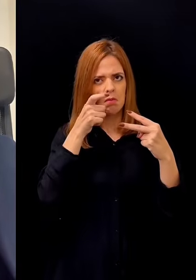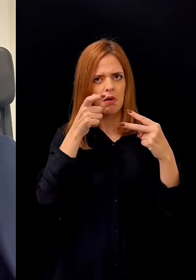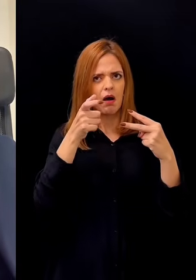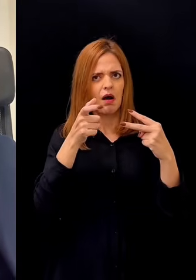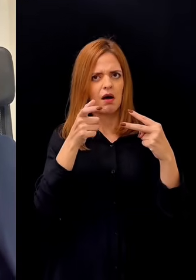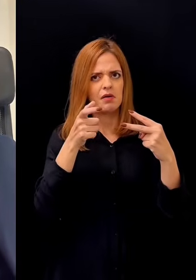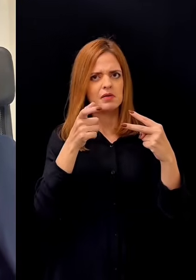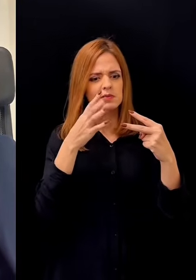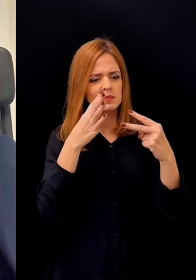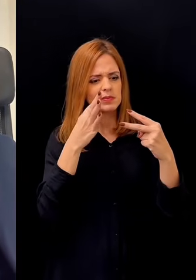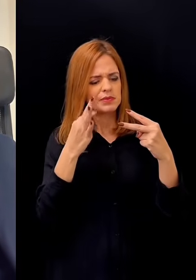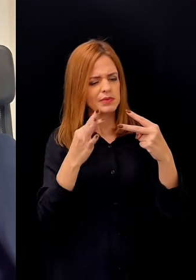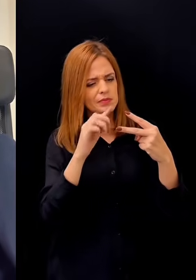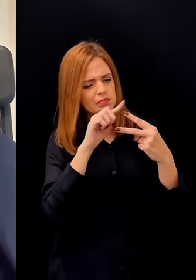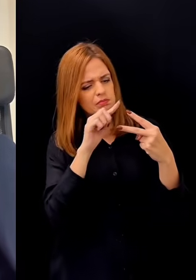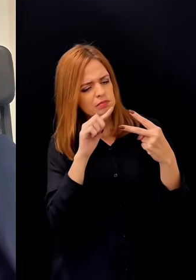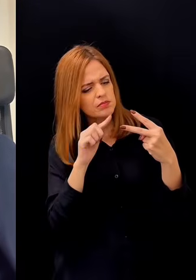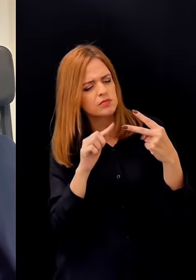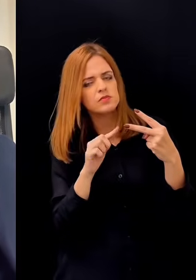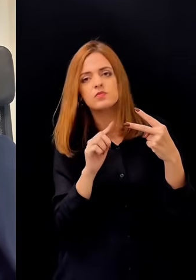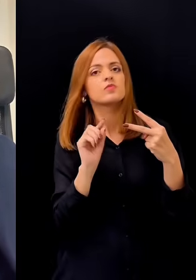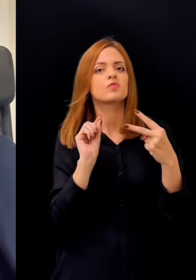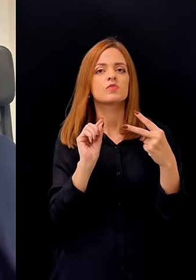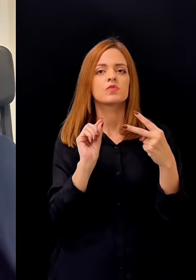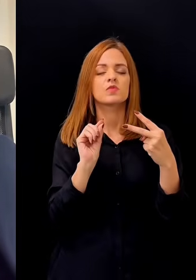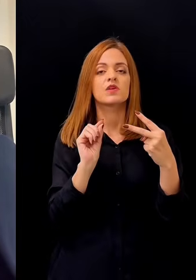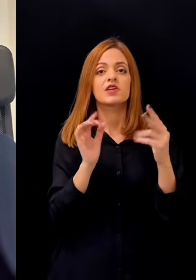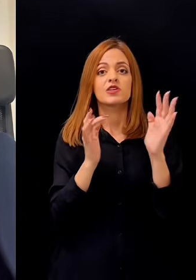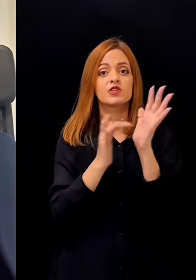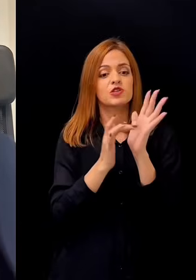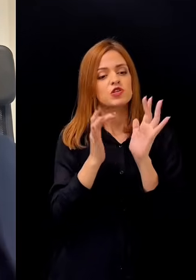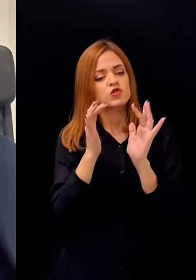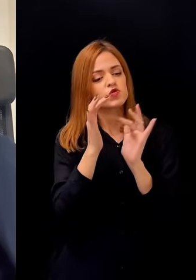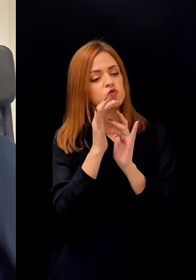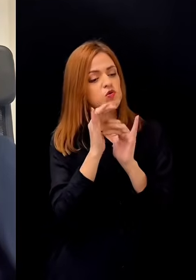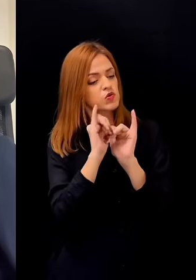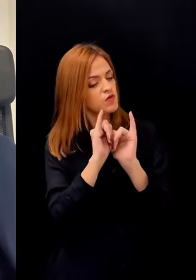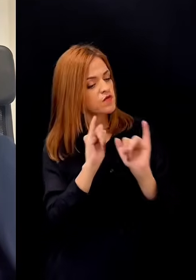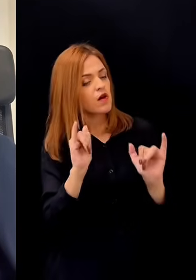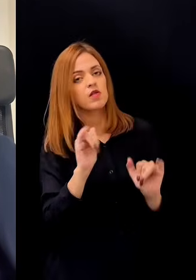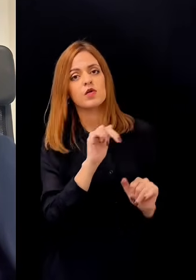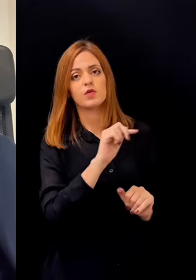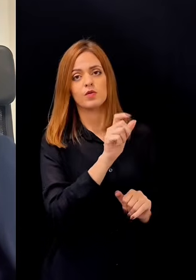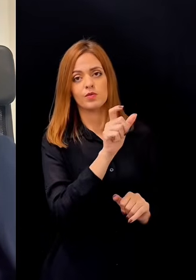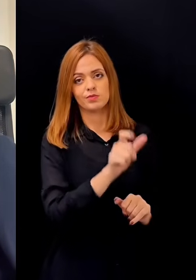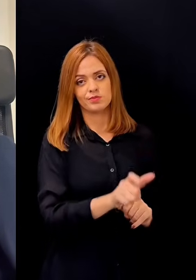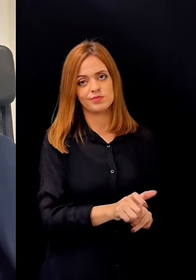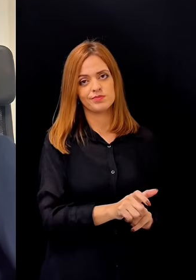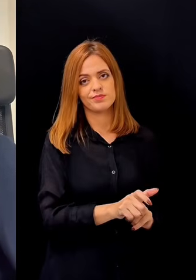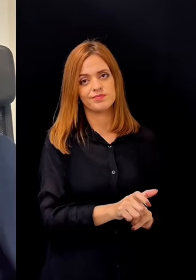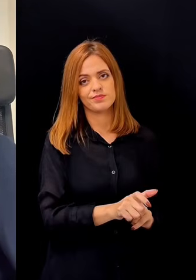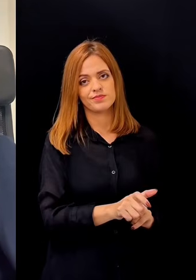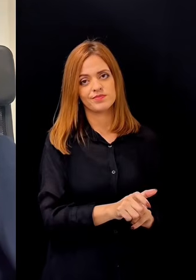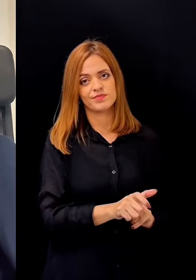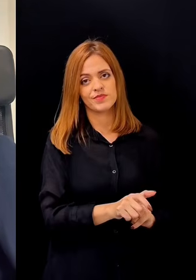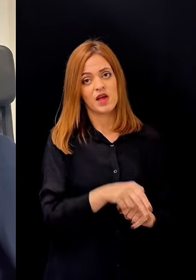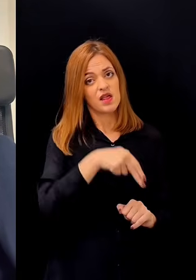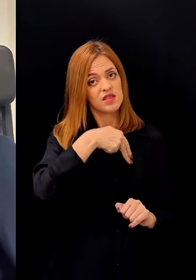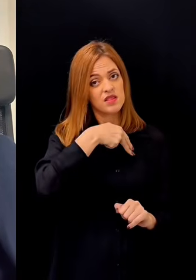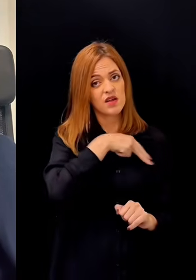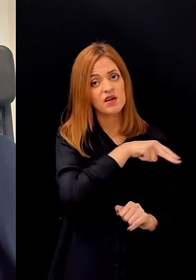atenção foi a maneira como Jesus falou com Nicodemos. Ele